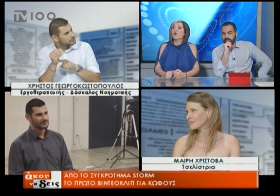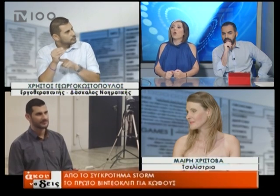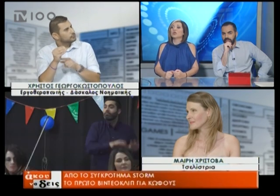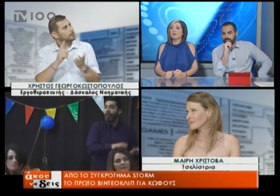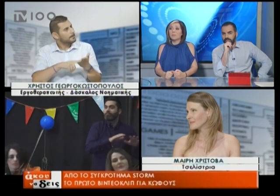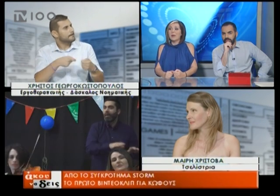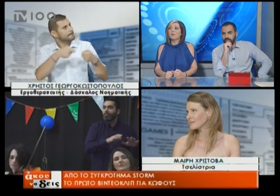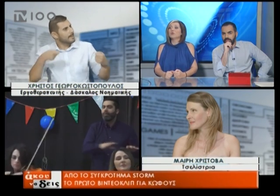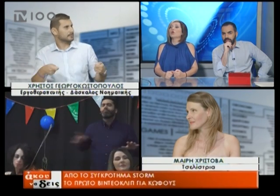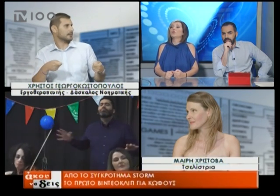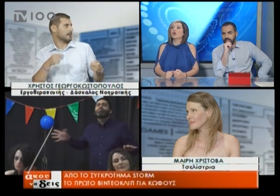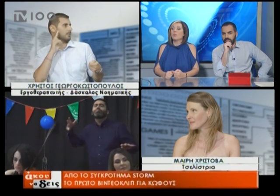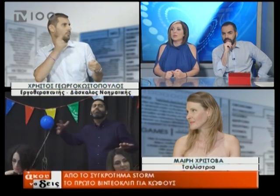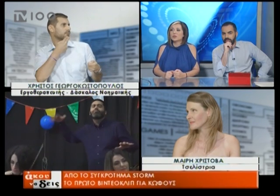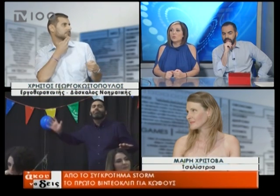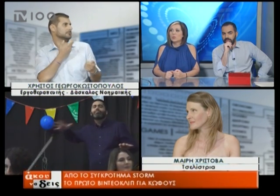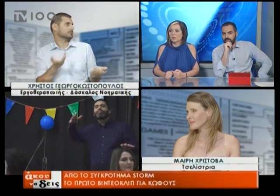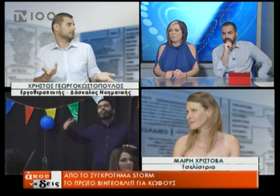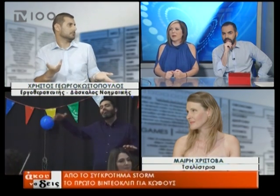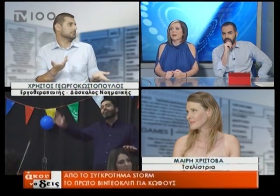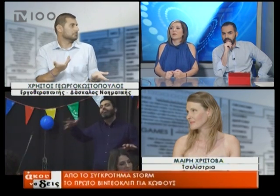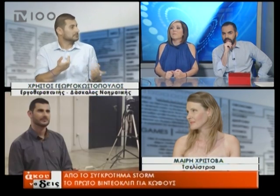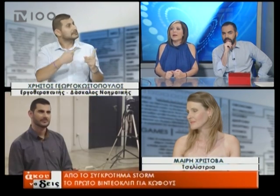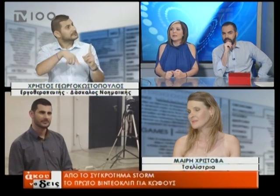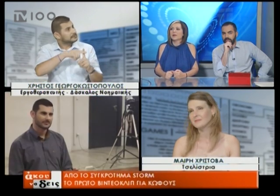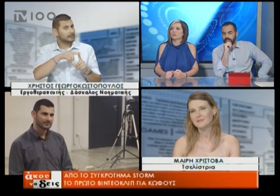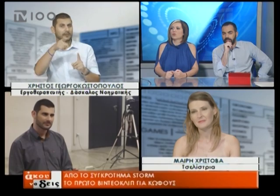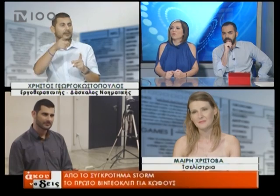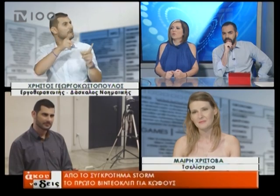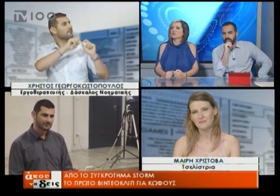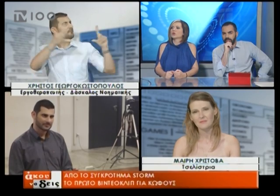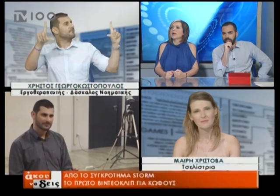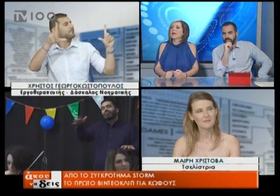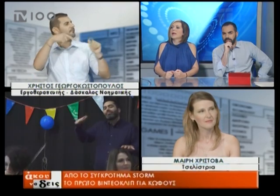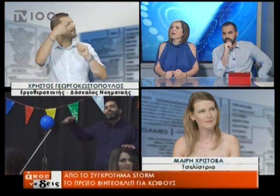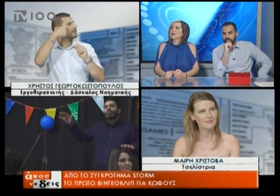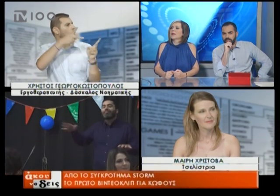Πιστεύω ότι θα πρέπει το Υπουργείο Πολιτισμού να πάρει κάποια μέτρα για τους κοφούς